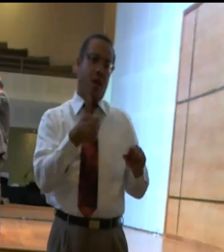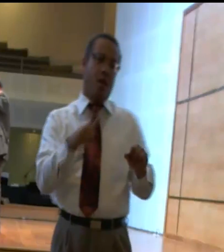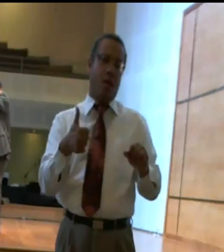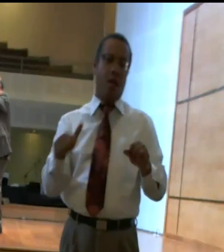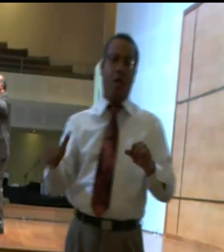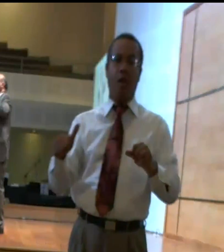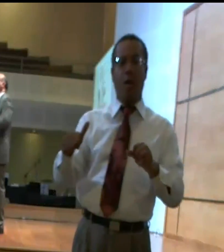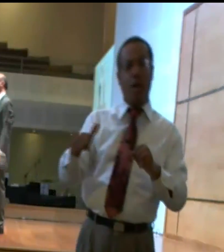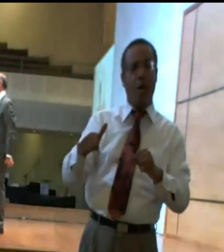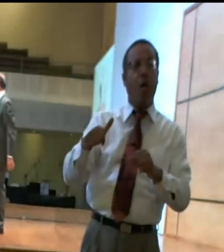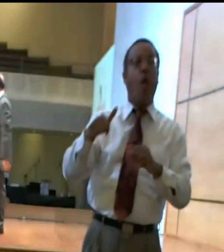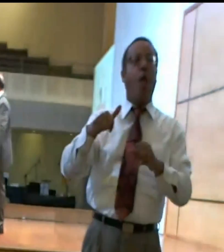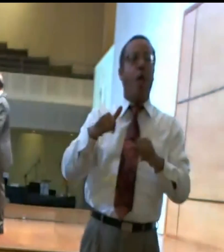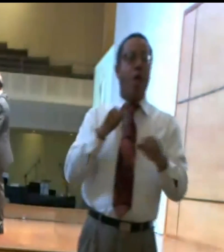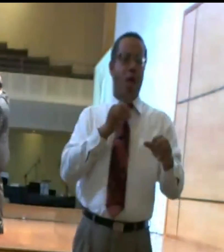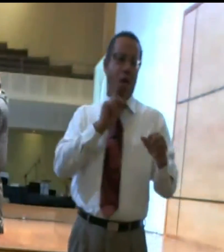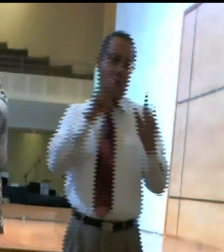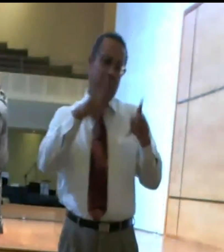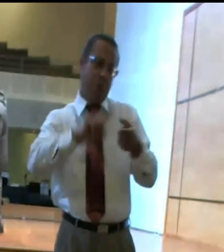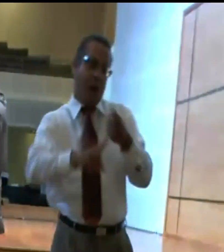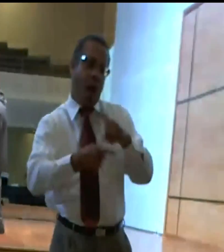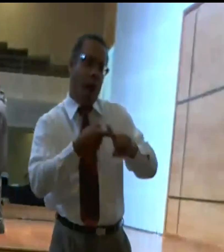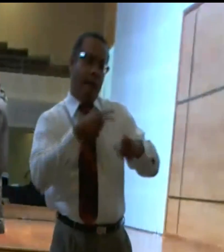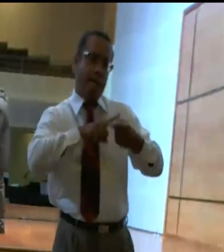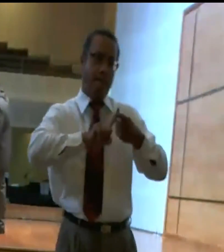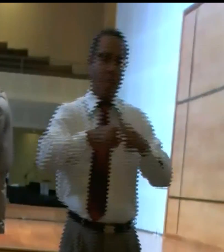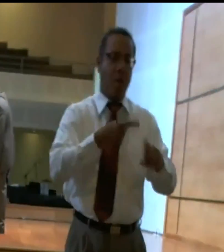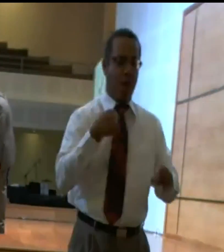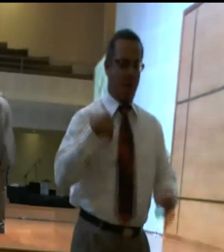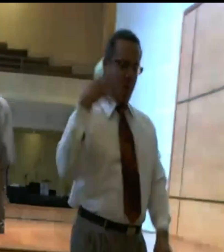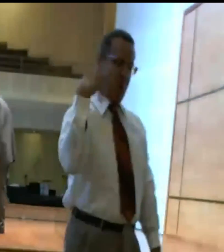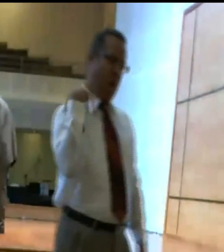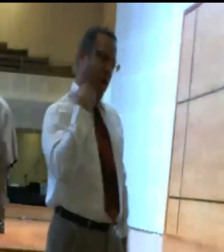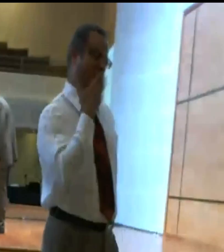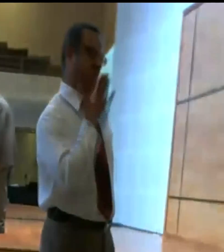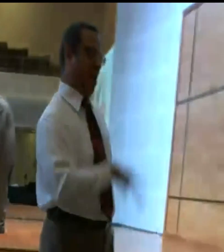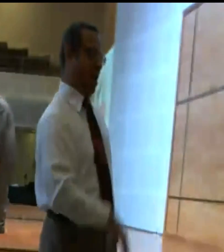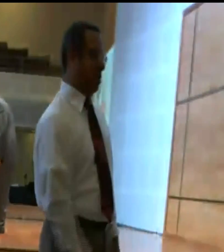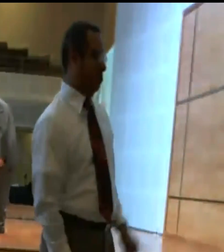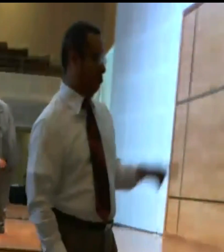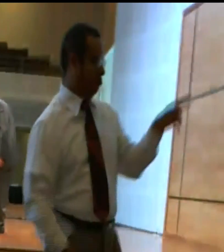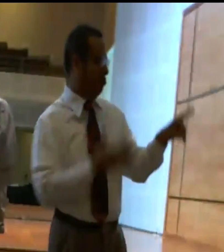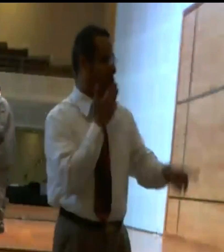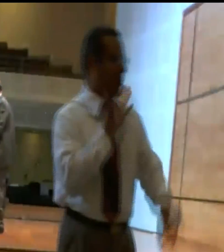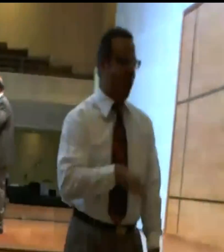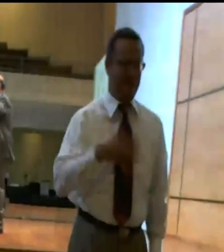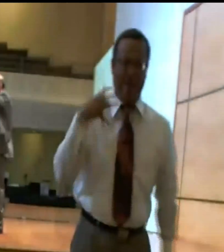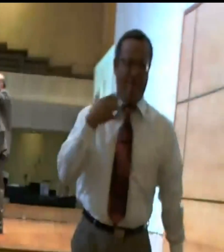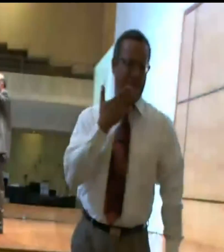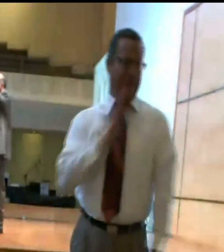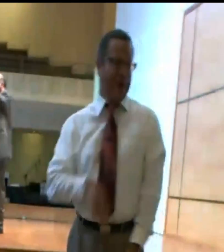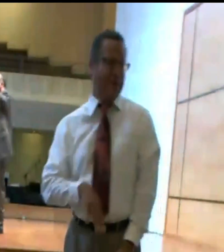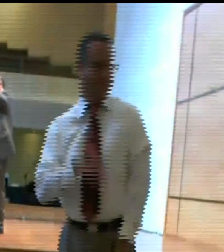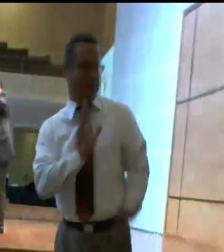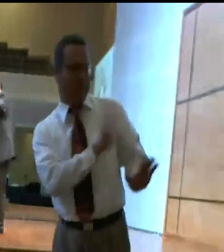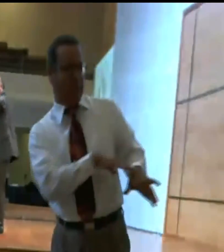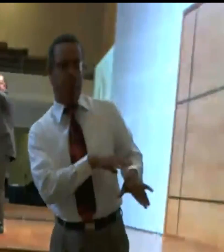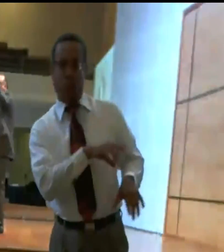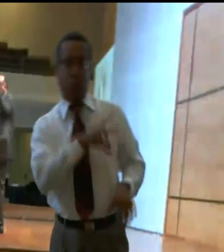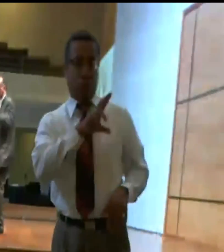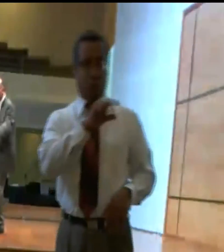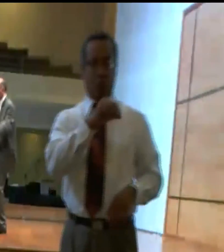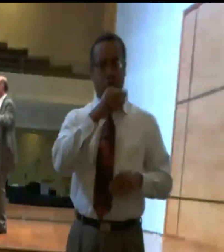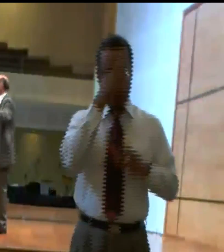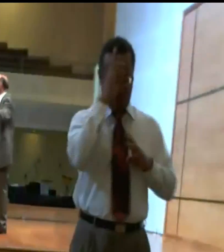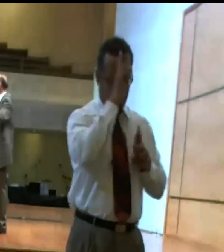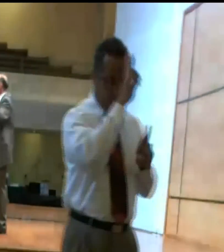tipo de relación donde haya una persona en autoridad sobre otras que están bajo su autoridad. El esposo sobre la